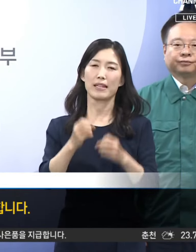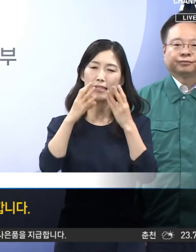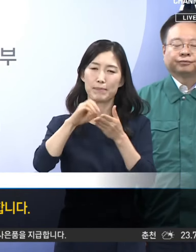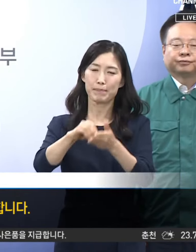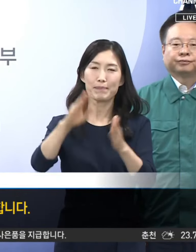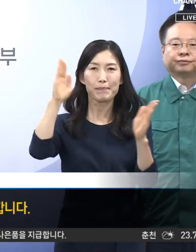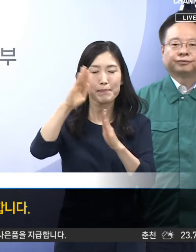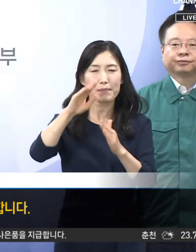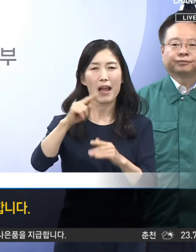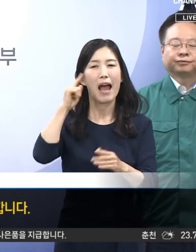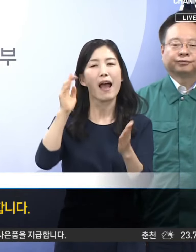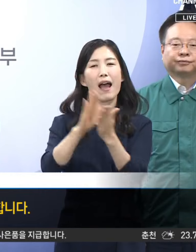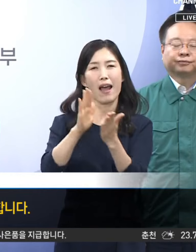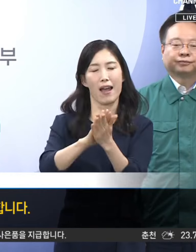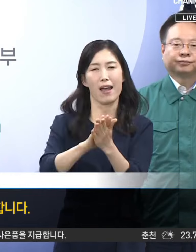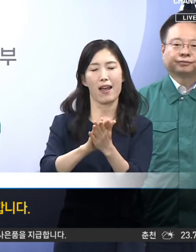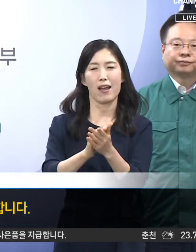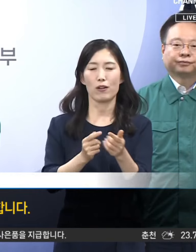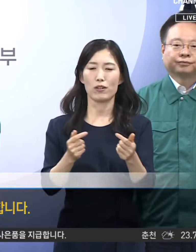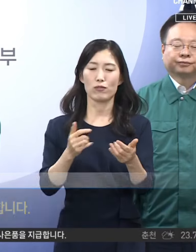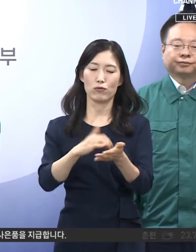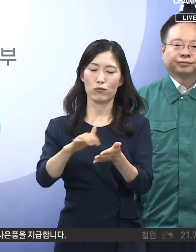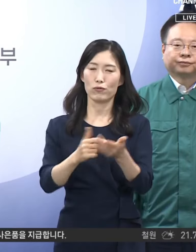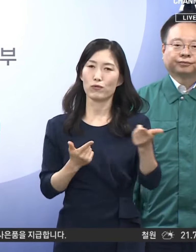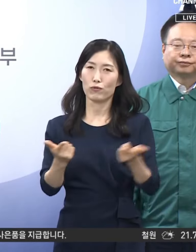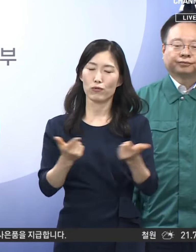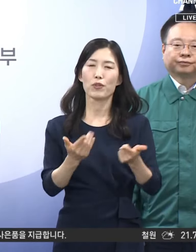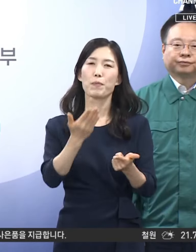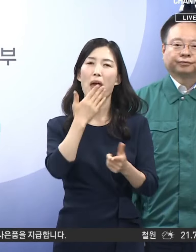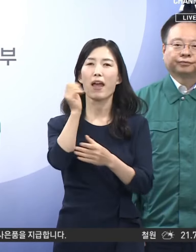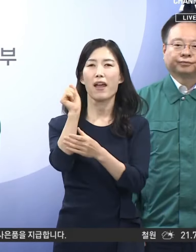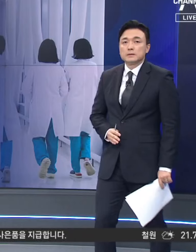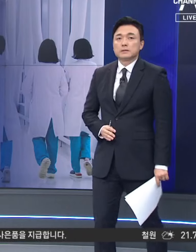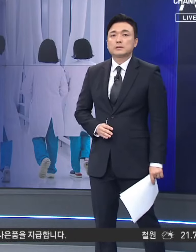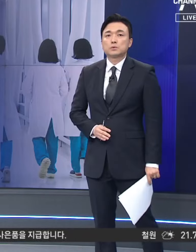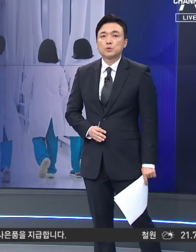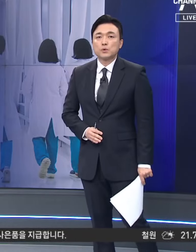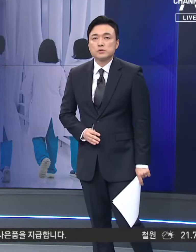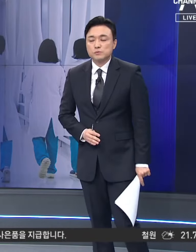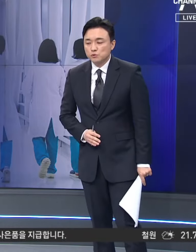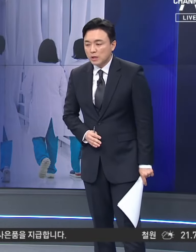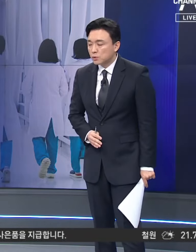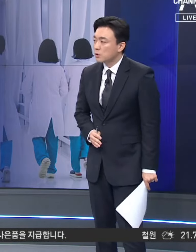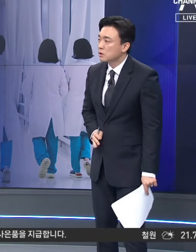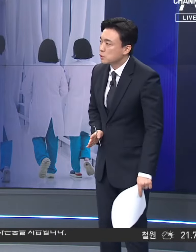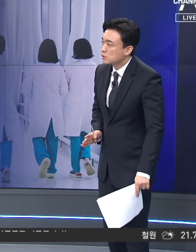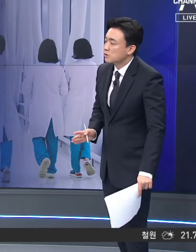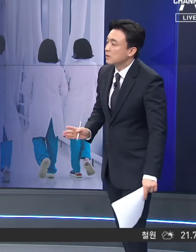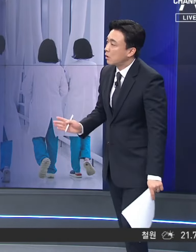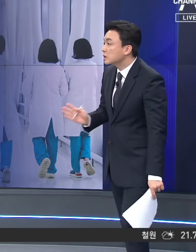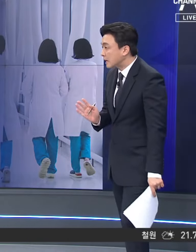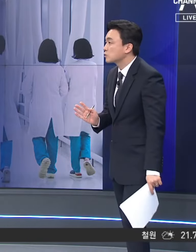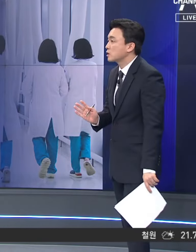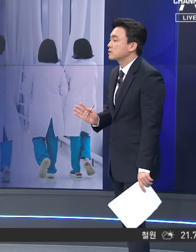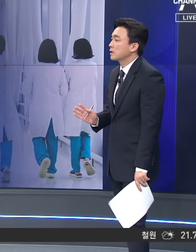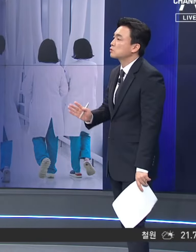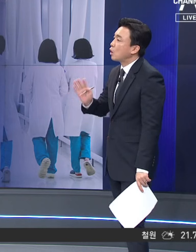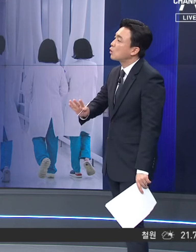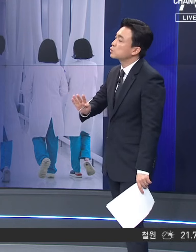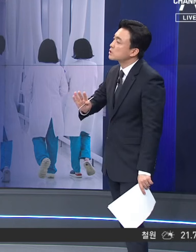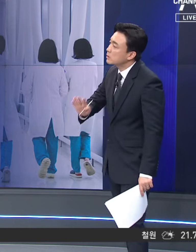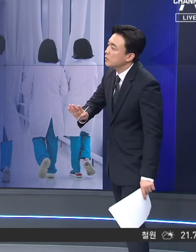자율적으로 모집할 수 있도록 허용합니다 일단 노동교 윤 대통령은 총선전에 거듭